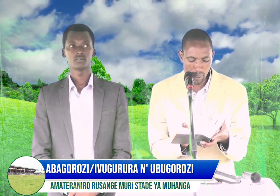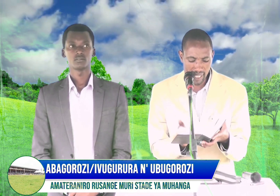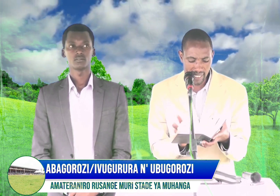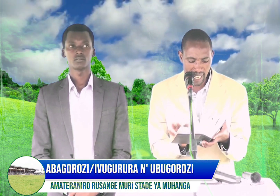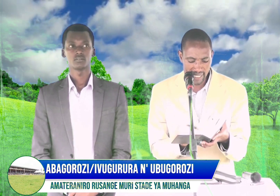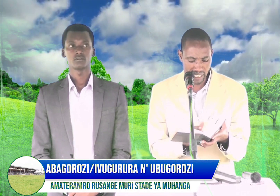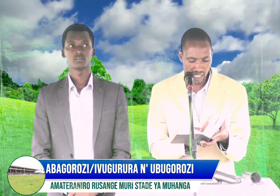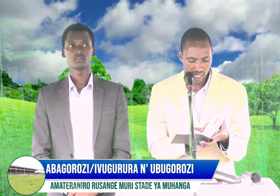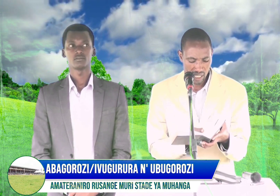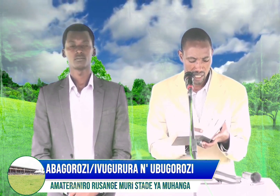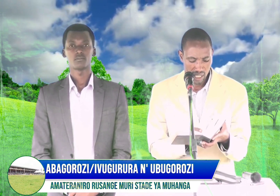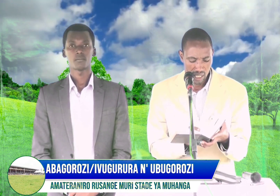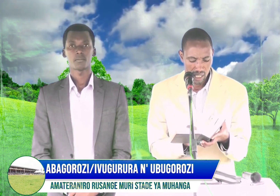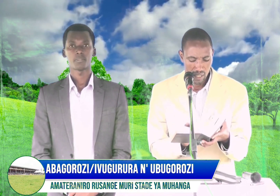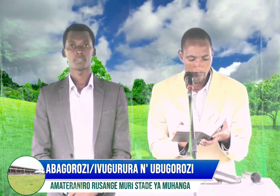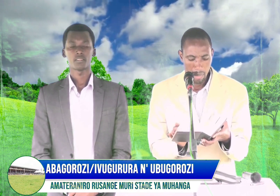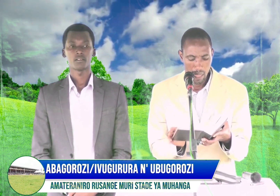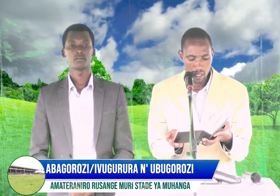630 haragira hati: